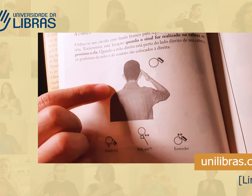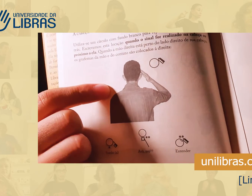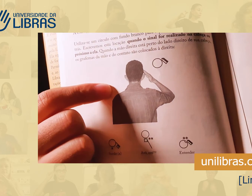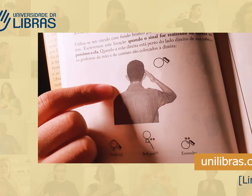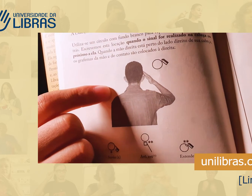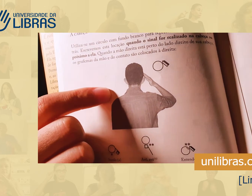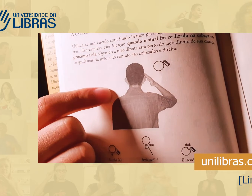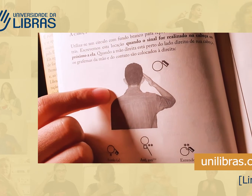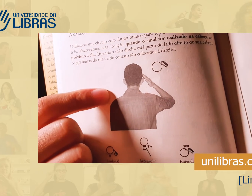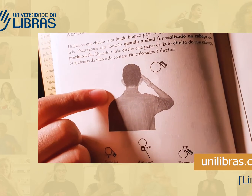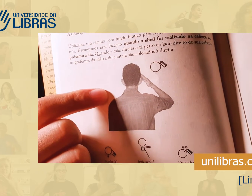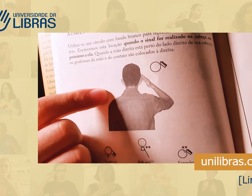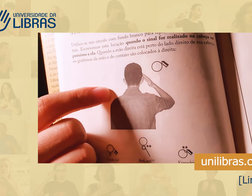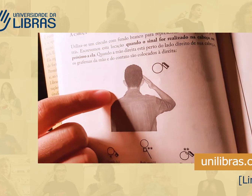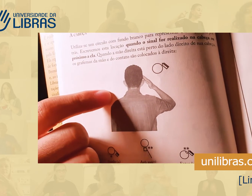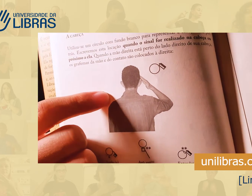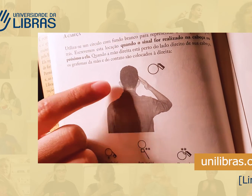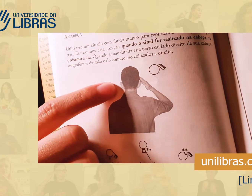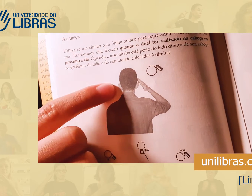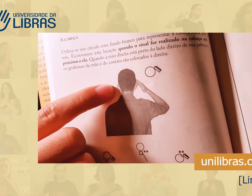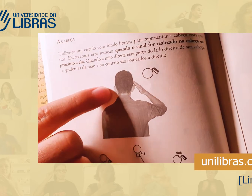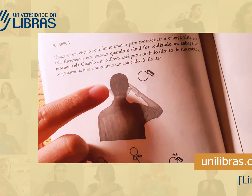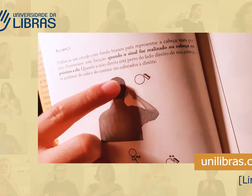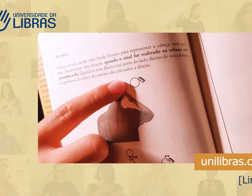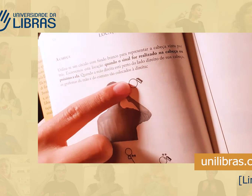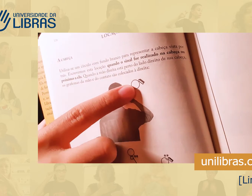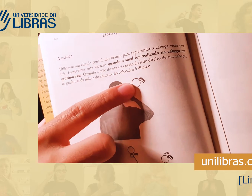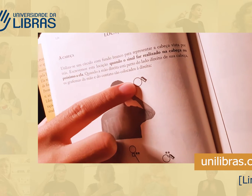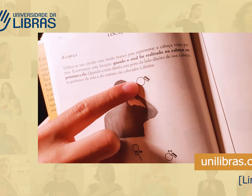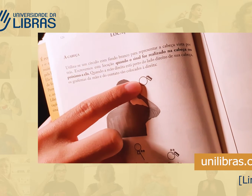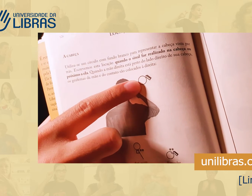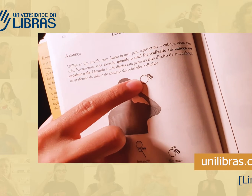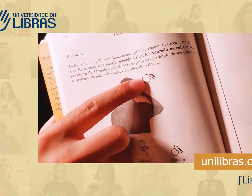cabelo curtinho. Você vê a foto e vê o sinal escrito, percebe?